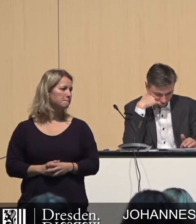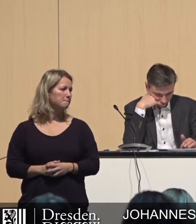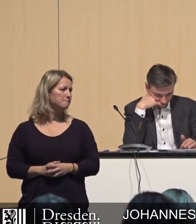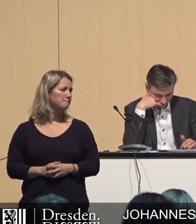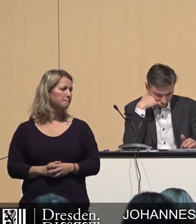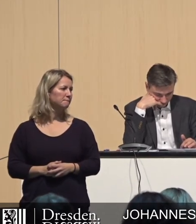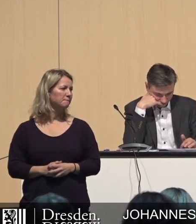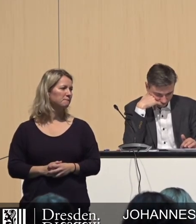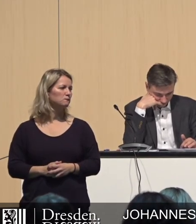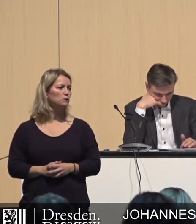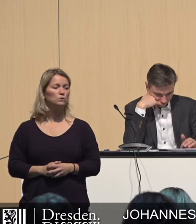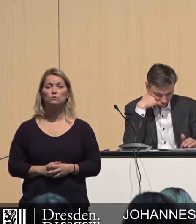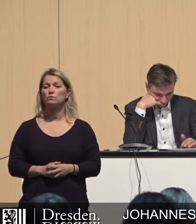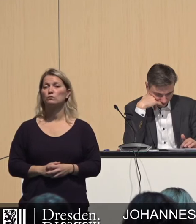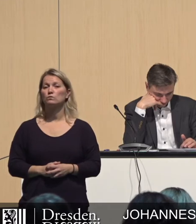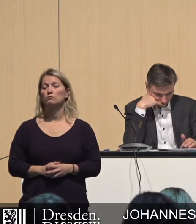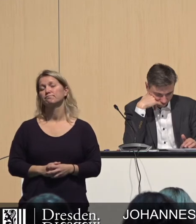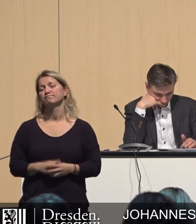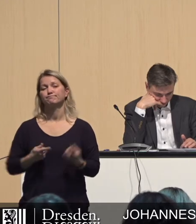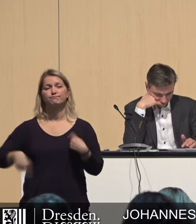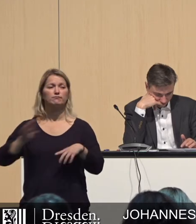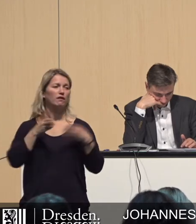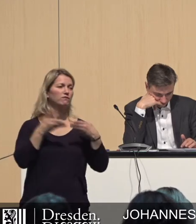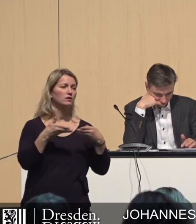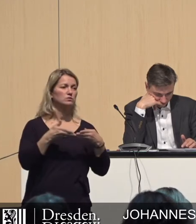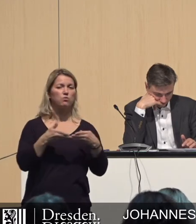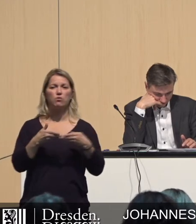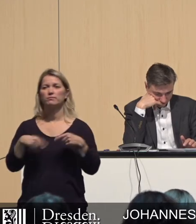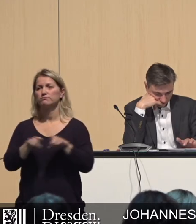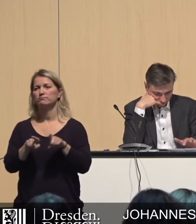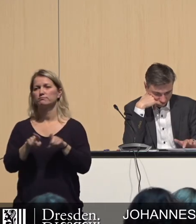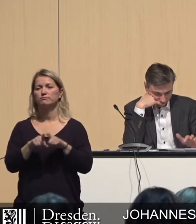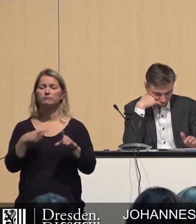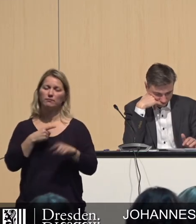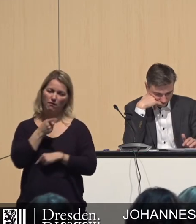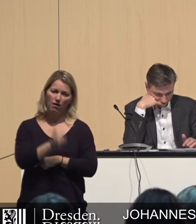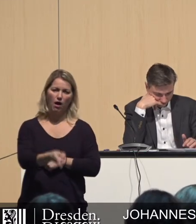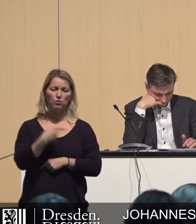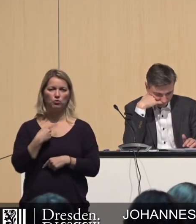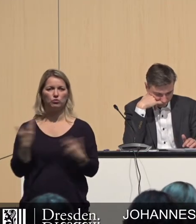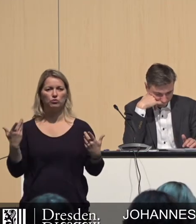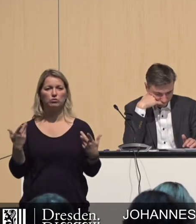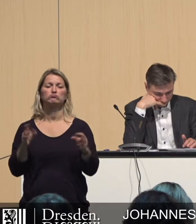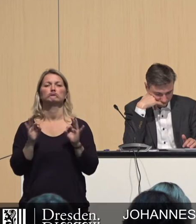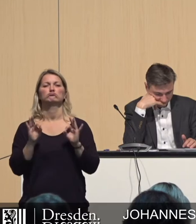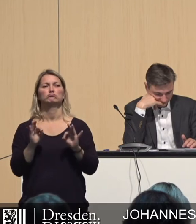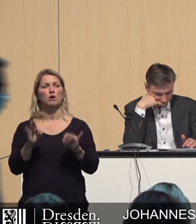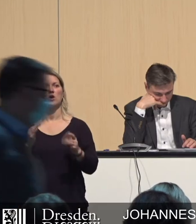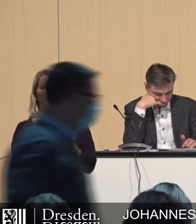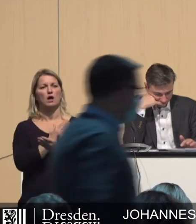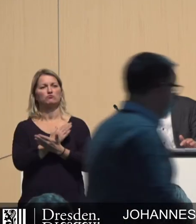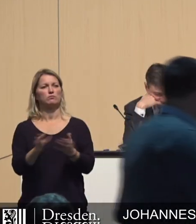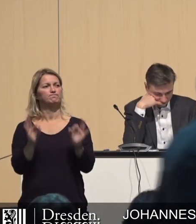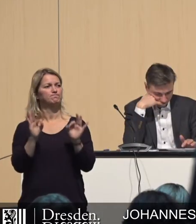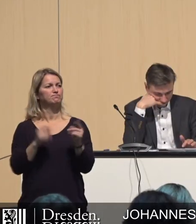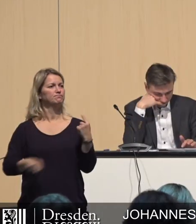auch ich begrüße es außerordentlich, wie hier alle Fraktionen mitgekommen haben, dass wir heute diese wirklich sehr gute Entscheidung treffen